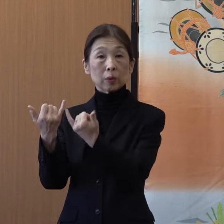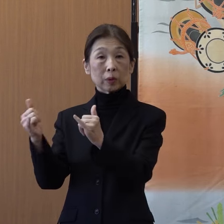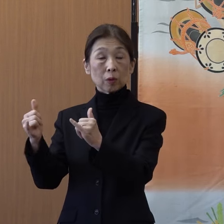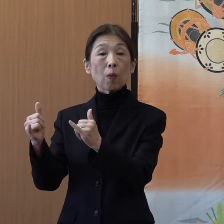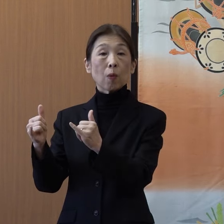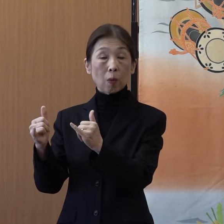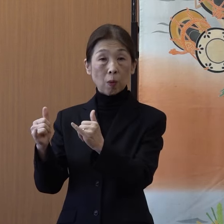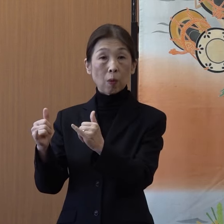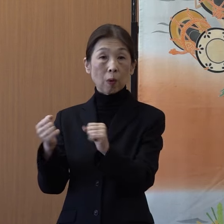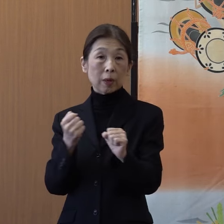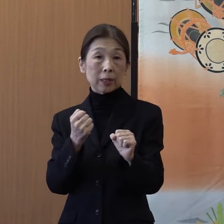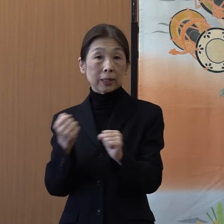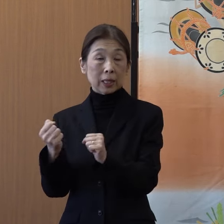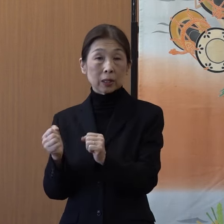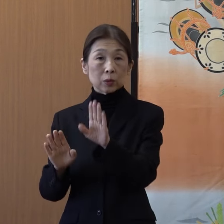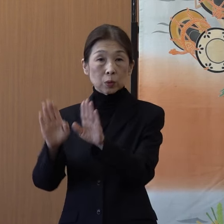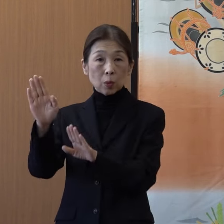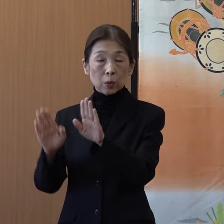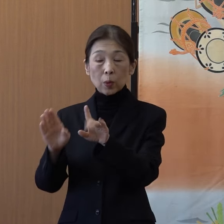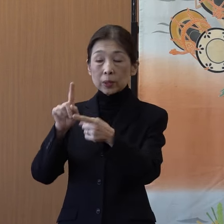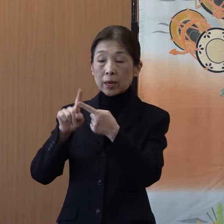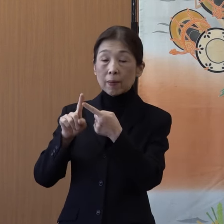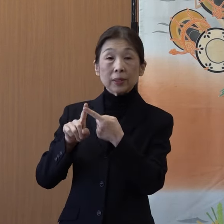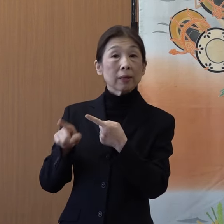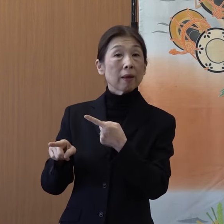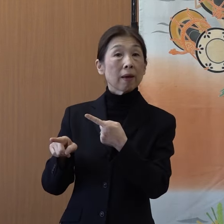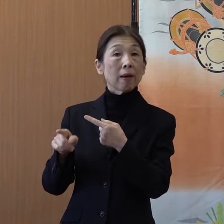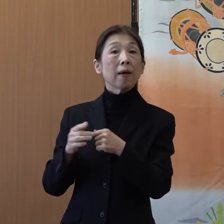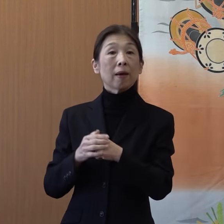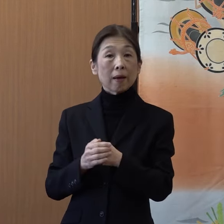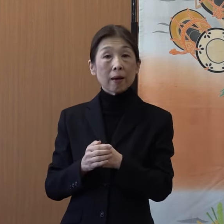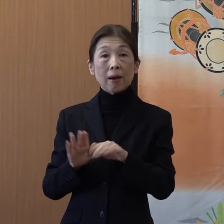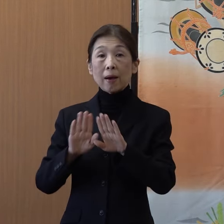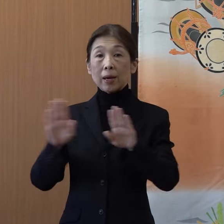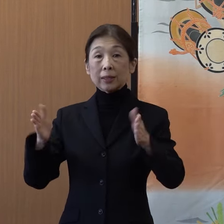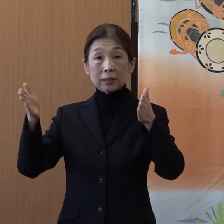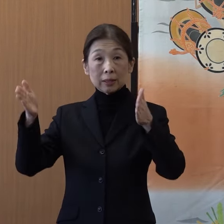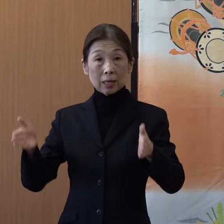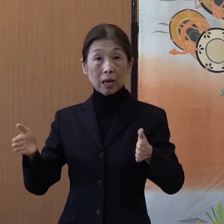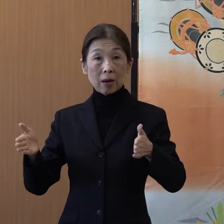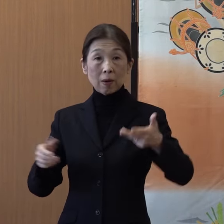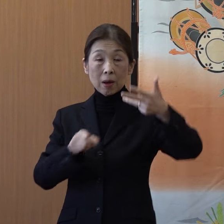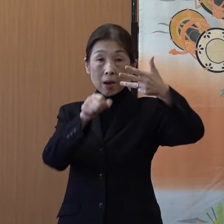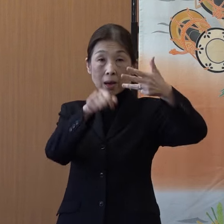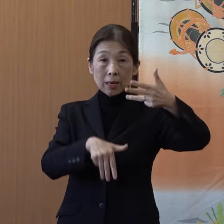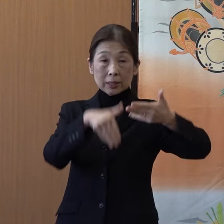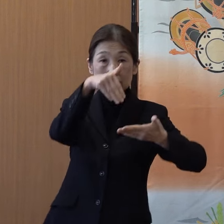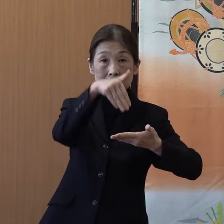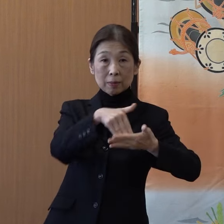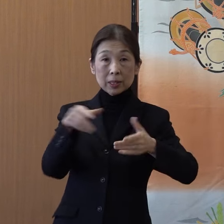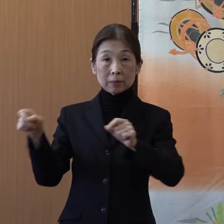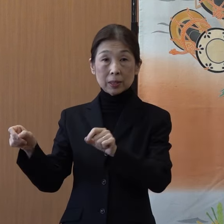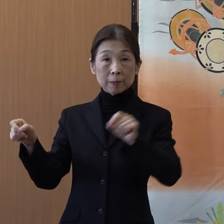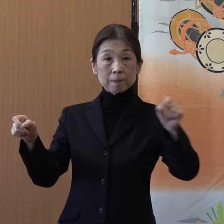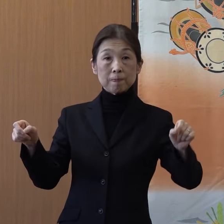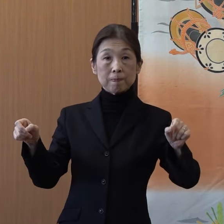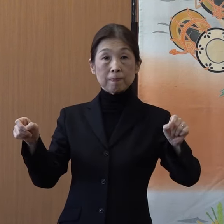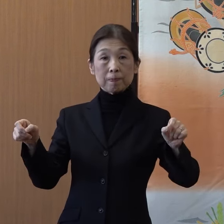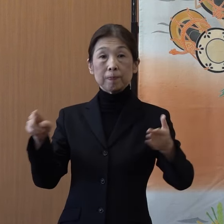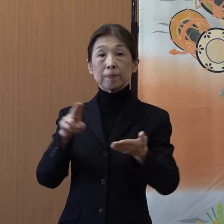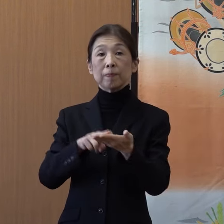の、避難状況を踏まえまして、開設期間を8月末まで延長することといた